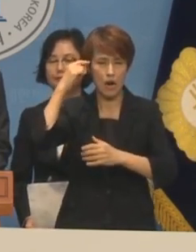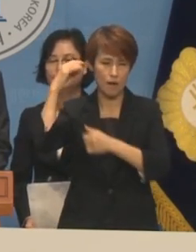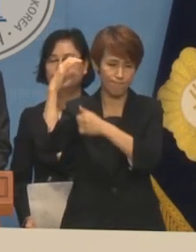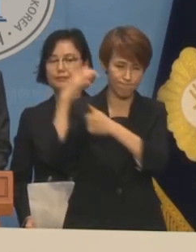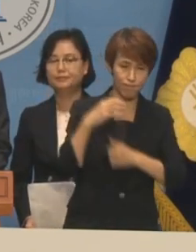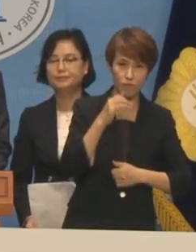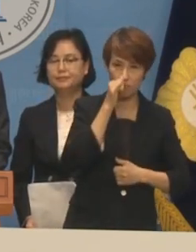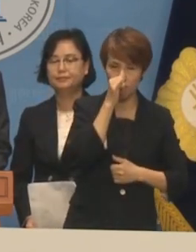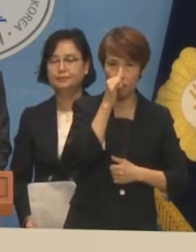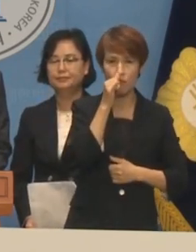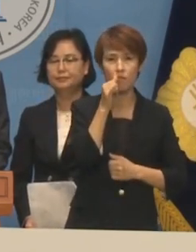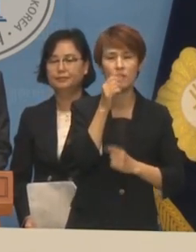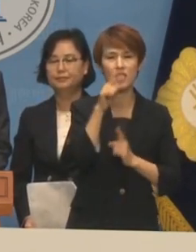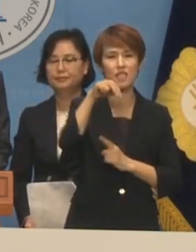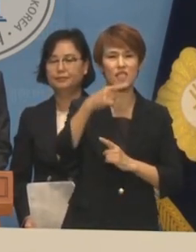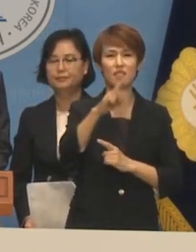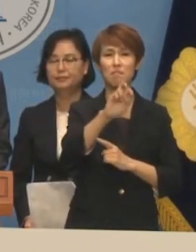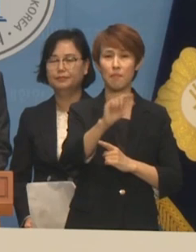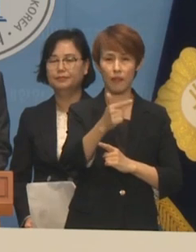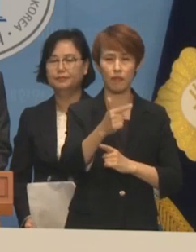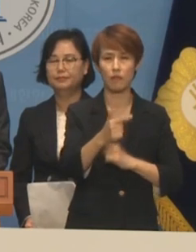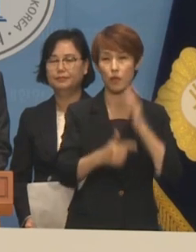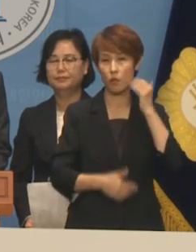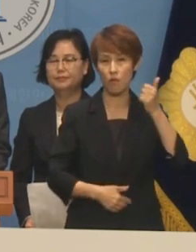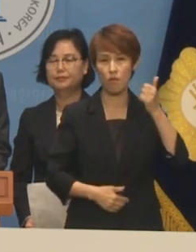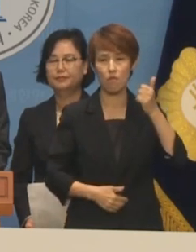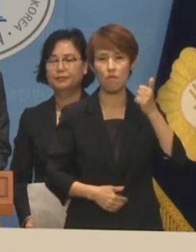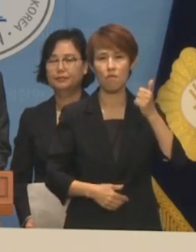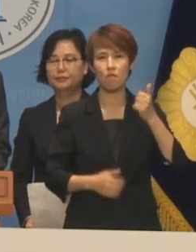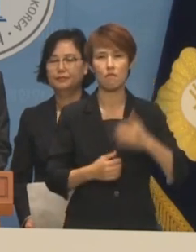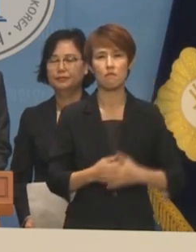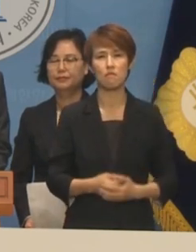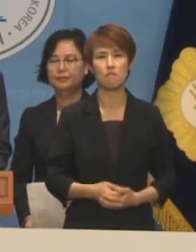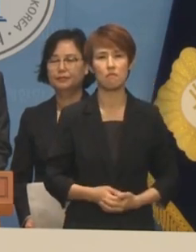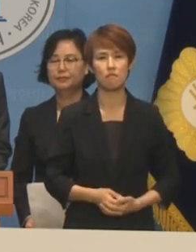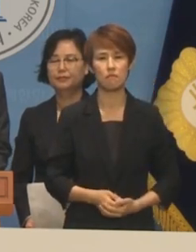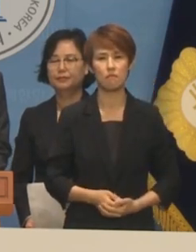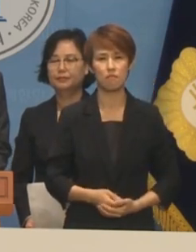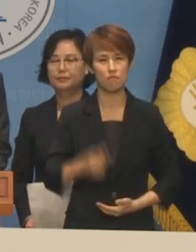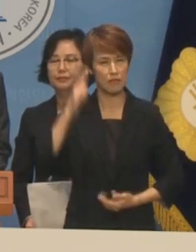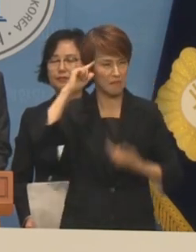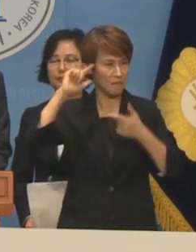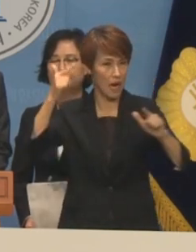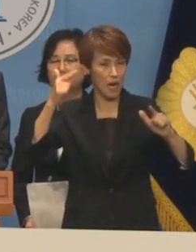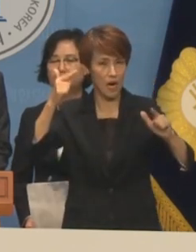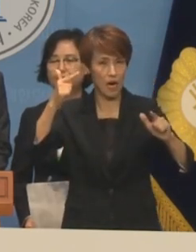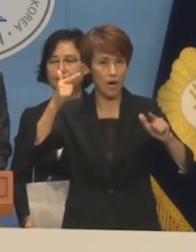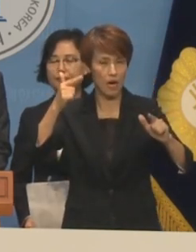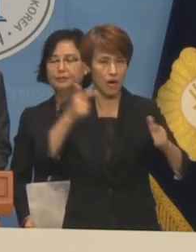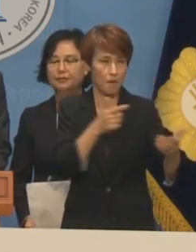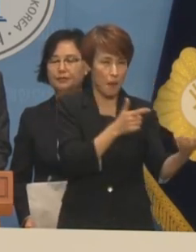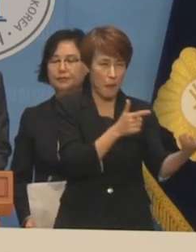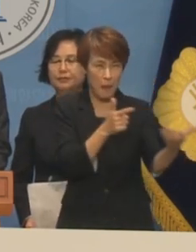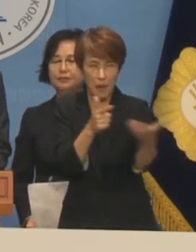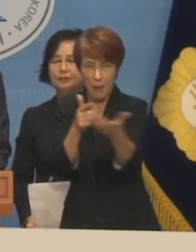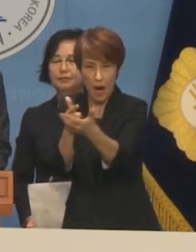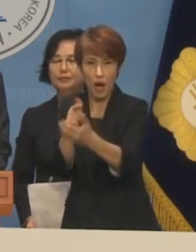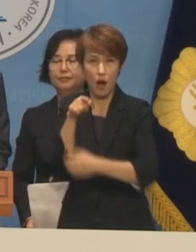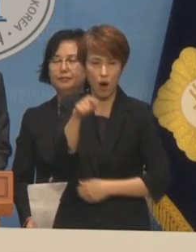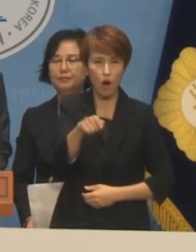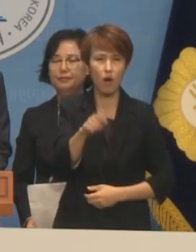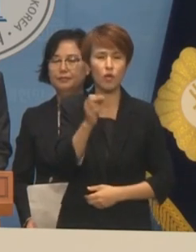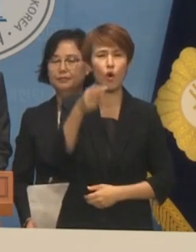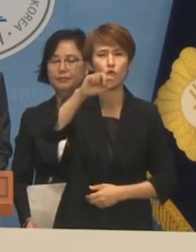정권이 동족에게 이념의 이름으로 총뿌리를 겨눈 사건이 바로 여순 사건이었습니다. 민족의